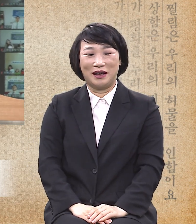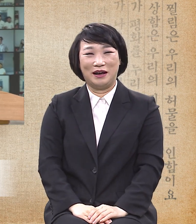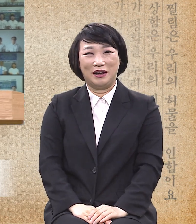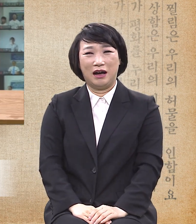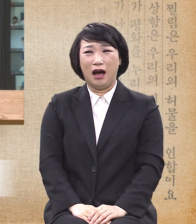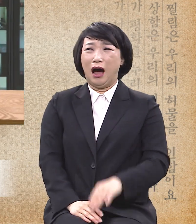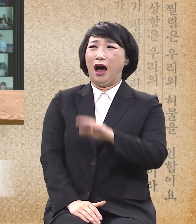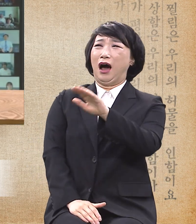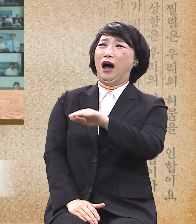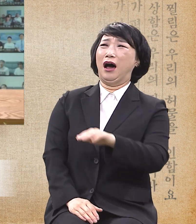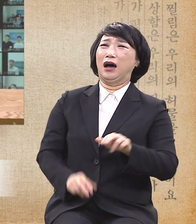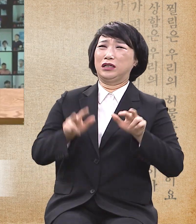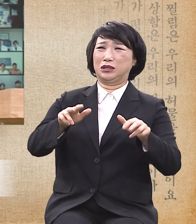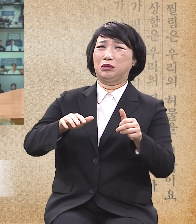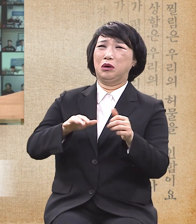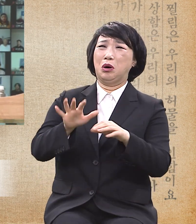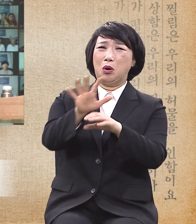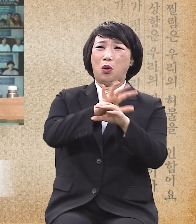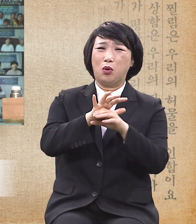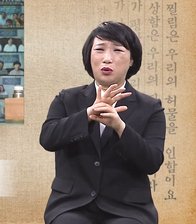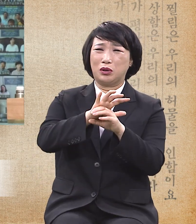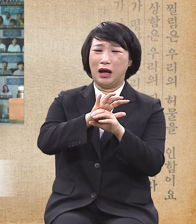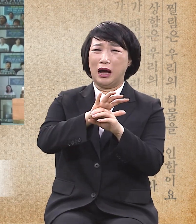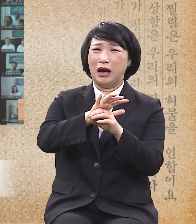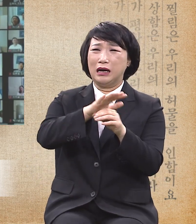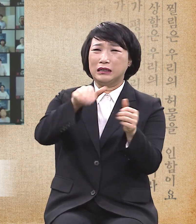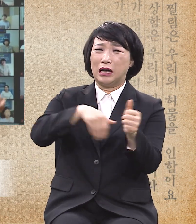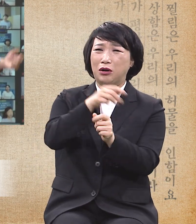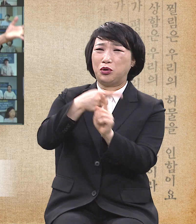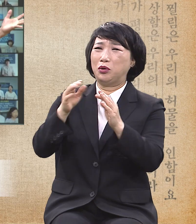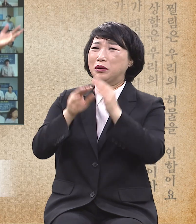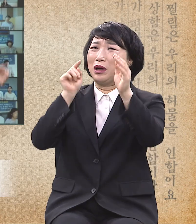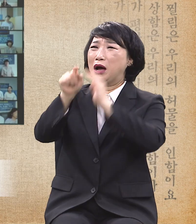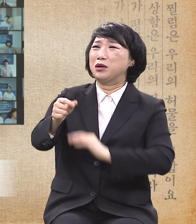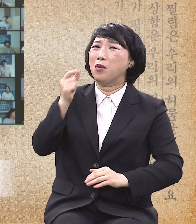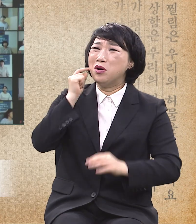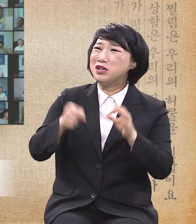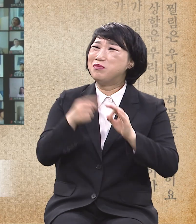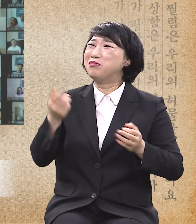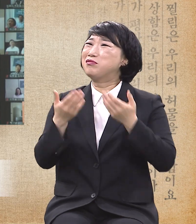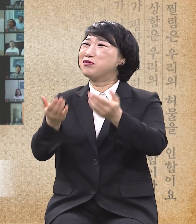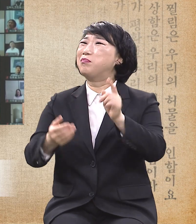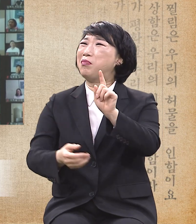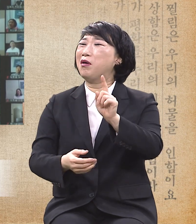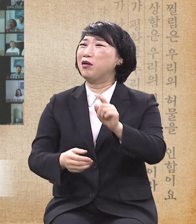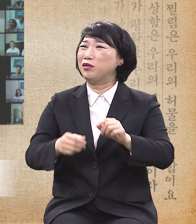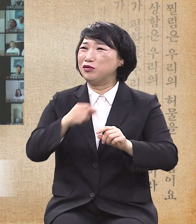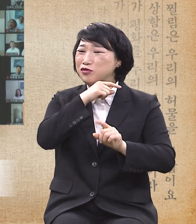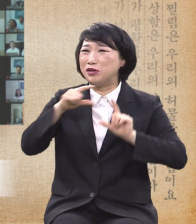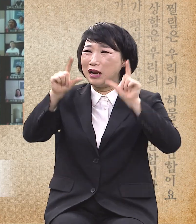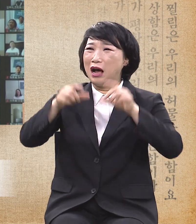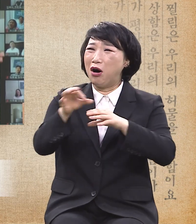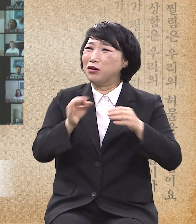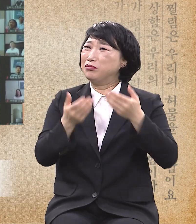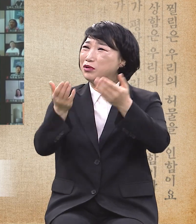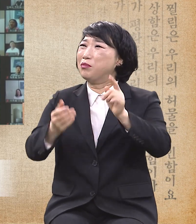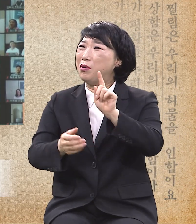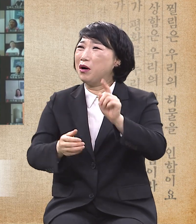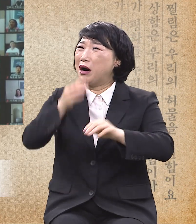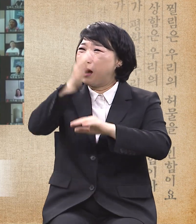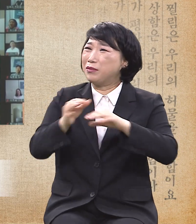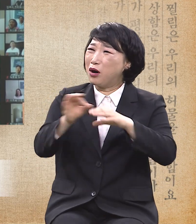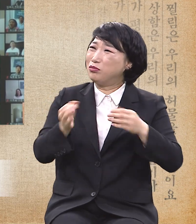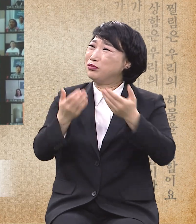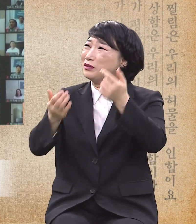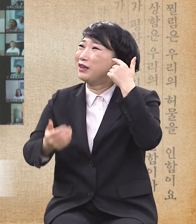지금 코로나 시대에 교회도 못 가는데 무슨 11조를 내고 무슨 주일연금을 내고 무슨